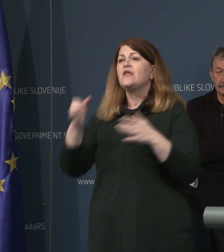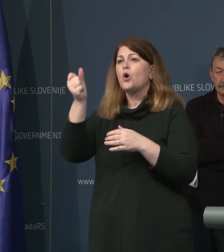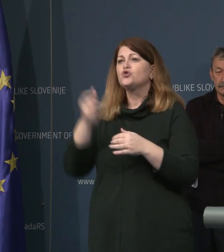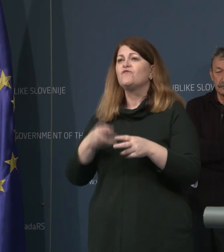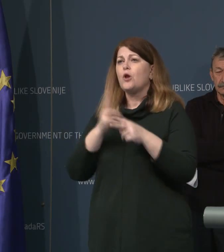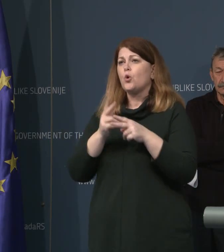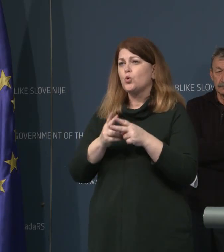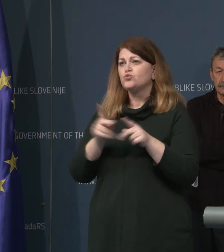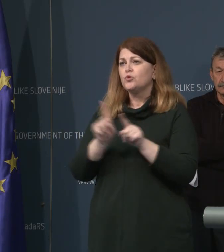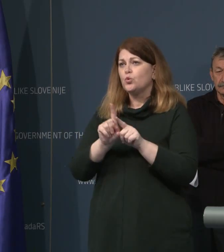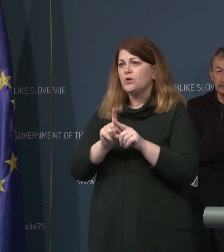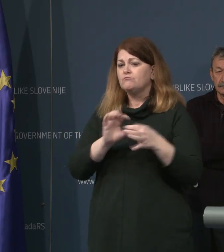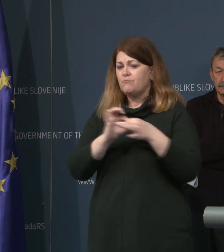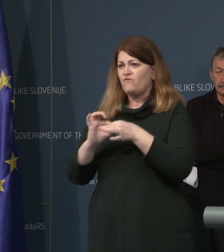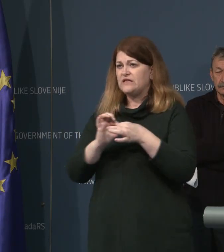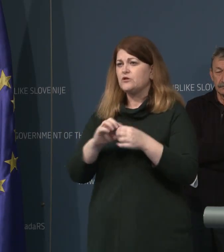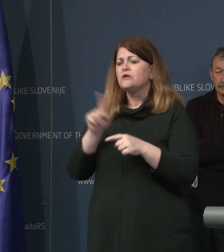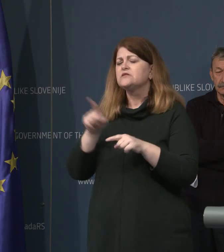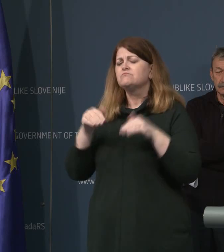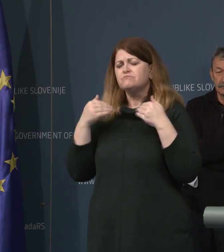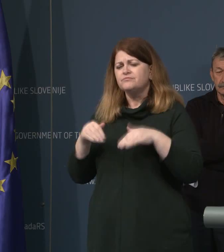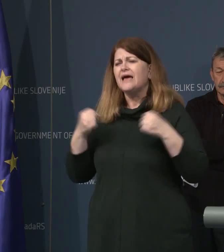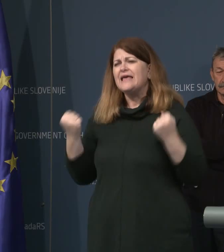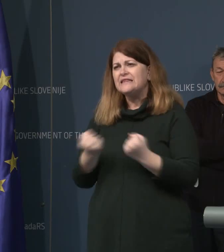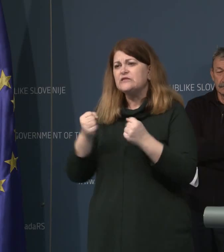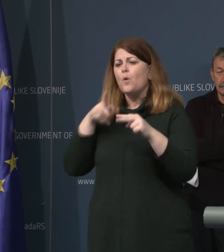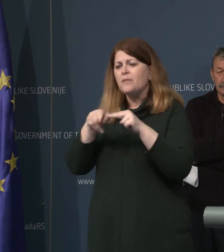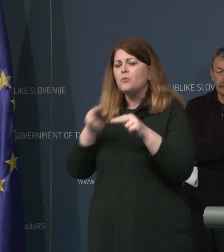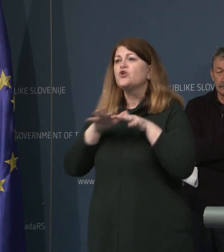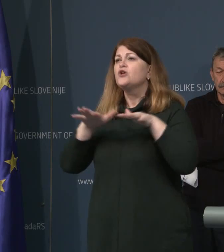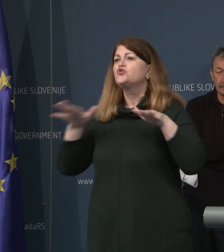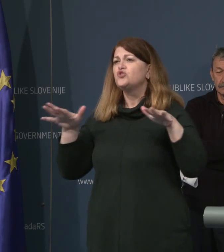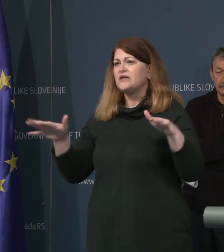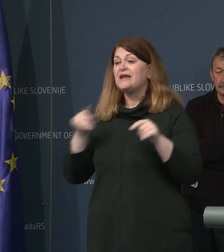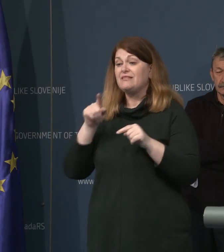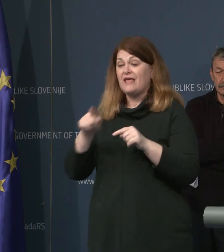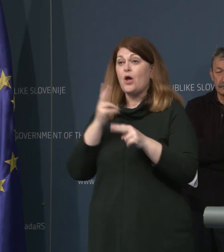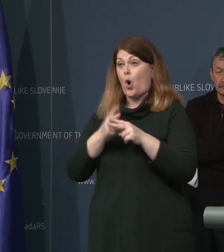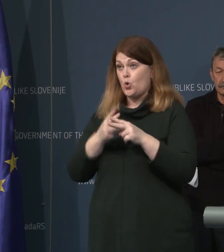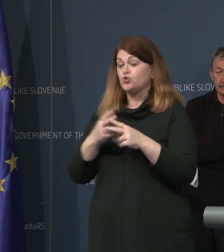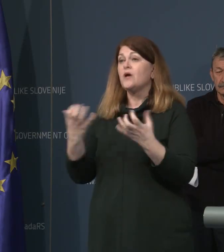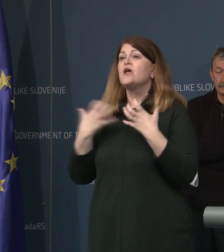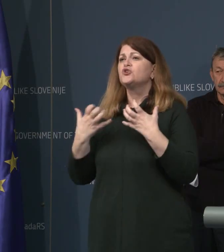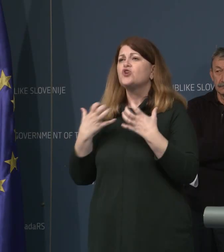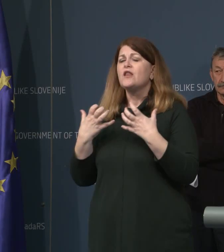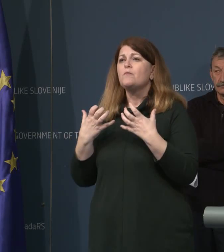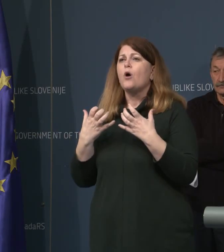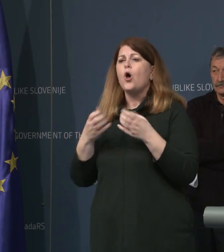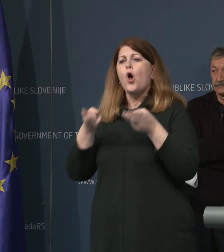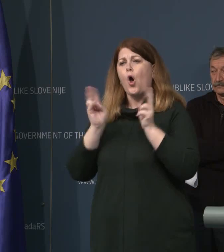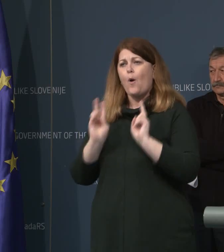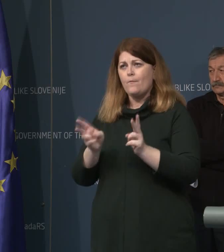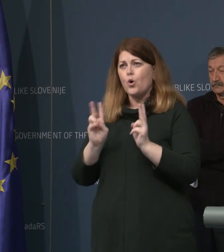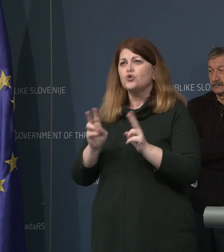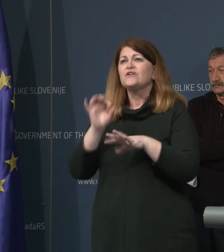okužb prinaša. Z intenzivnim preprečevanjem širjenja teh okužb želimo predvsem